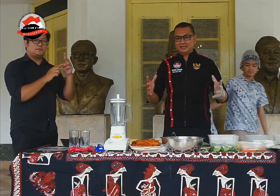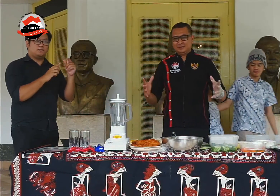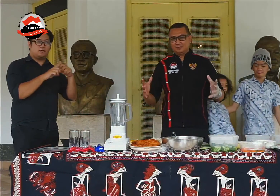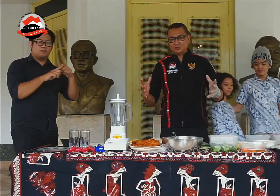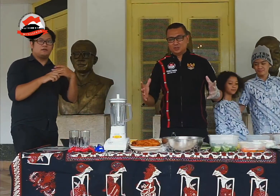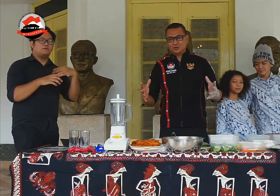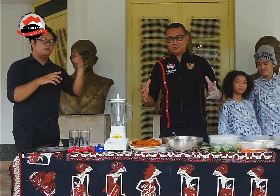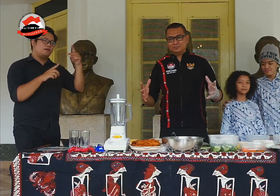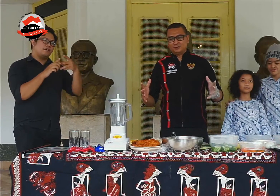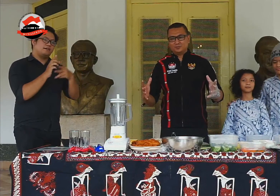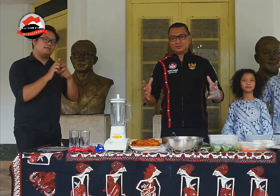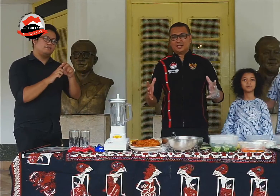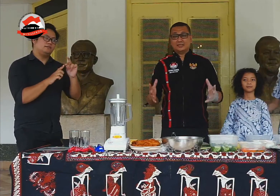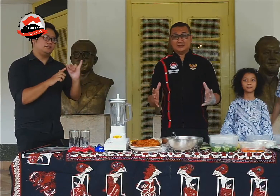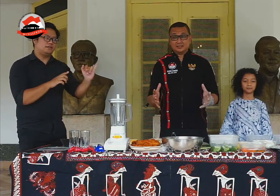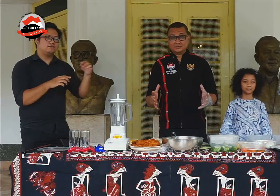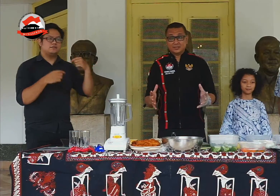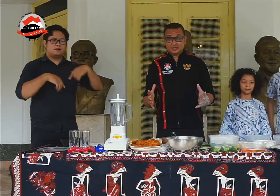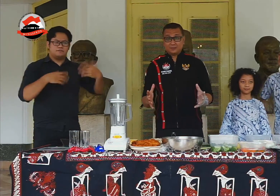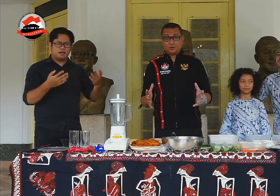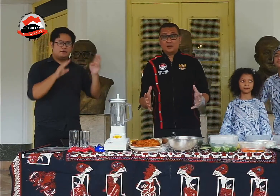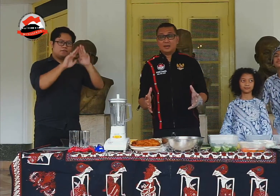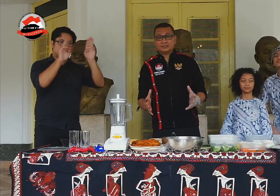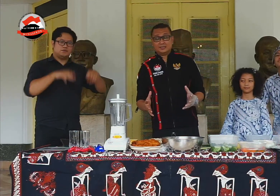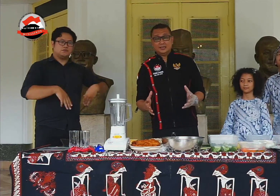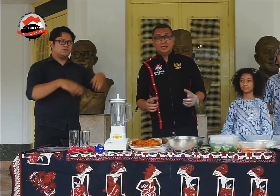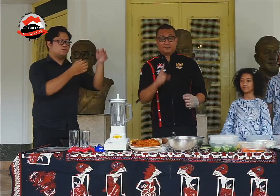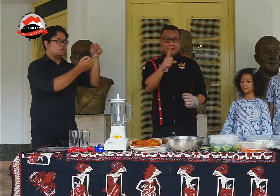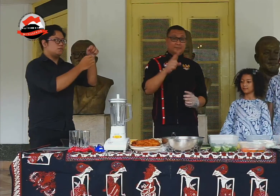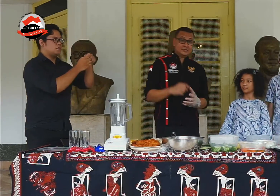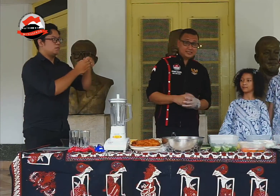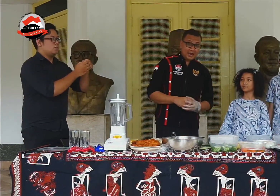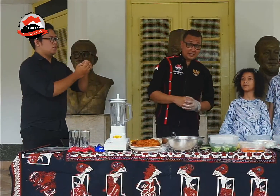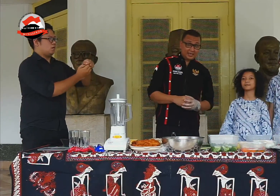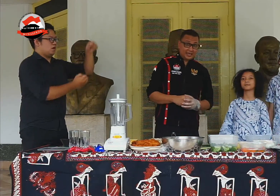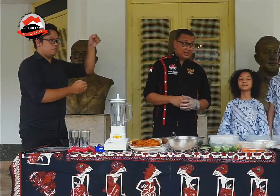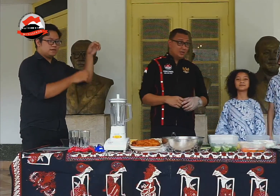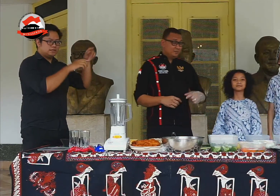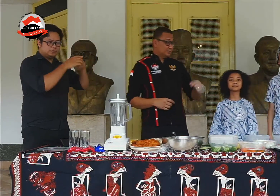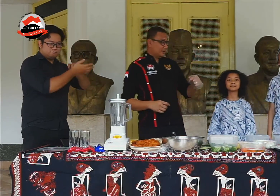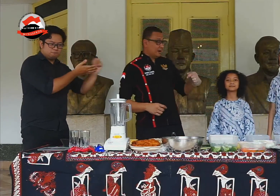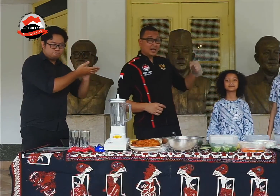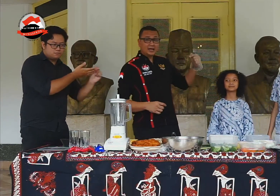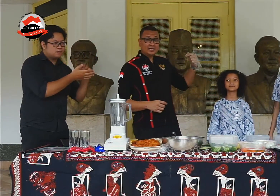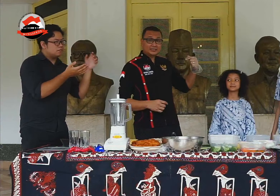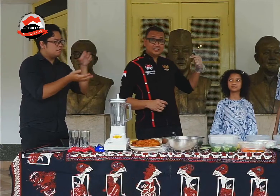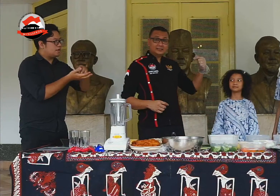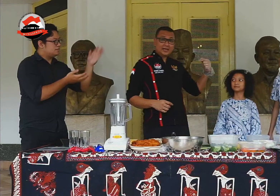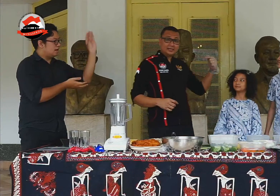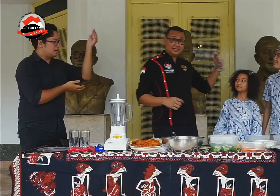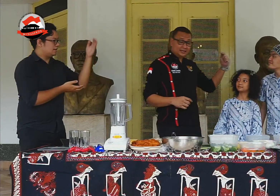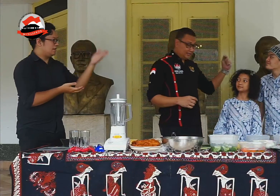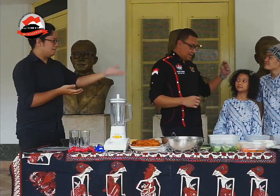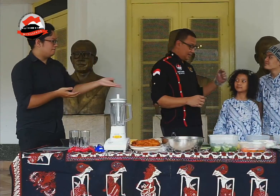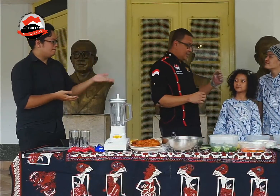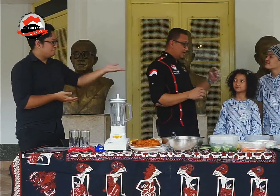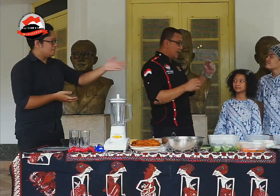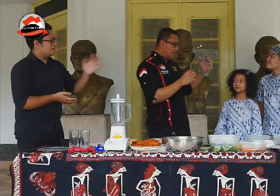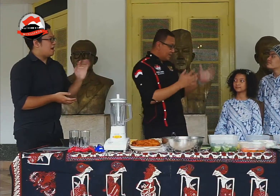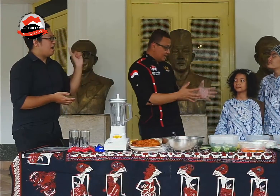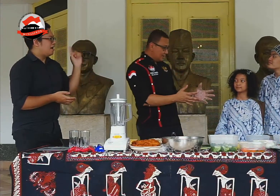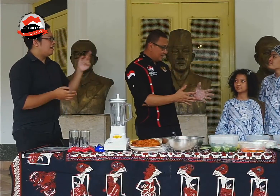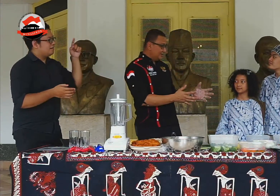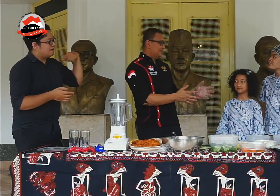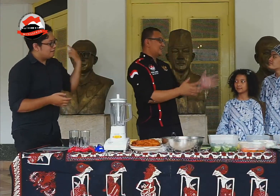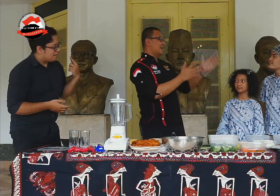di Museum Perumusan Naskah Proklamasi, tepatnya pasti di Jakarta ya, bersama anak-anak tercinta kita nih, ada